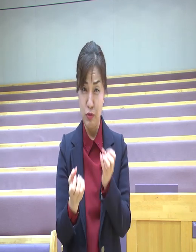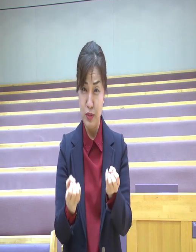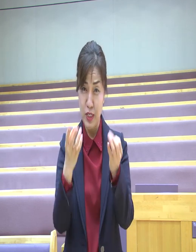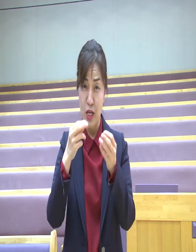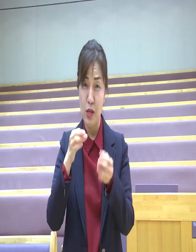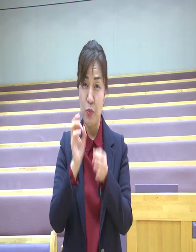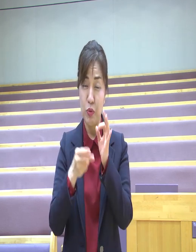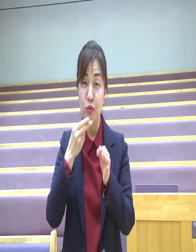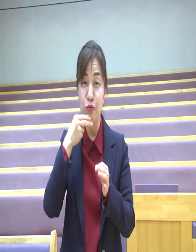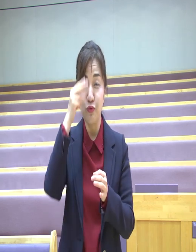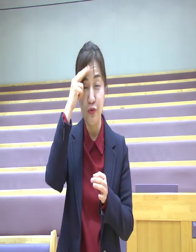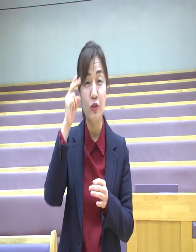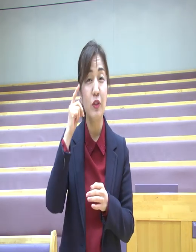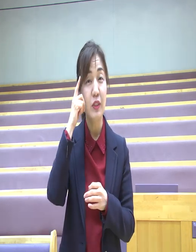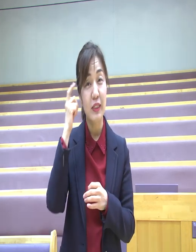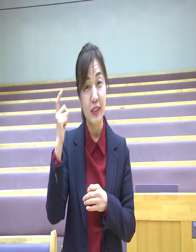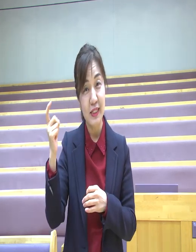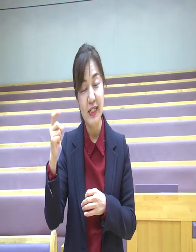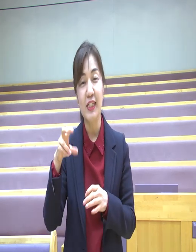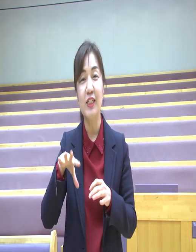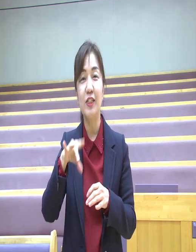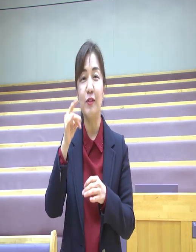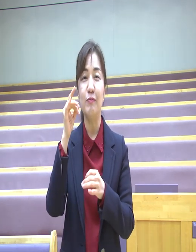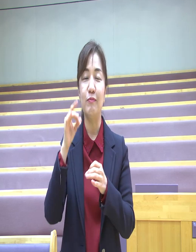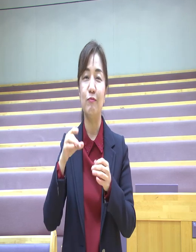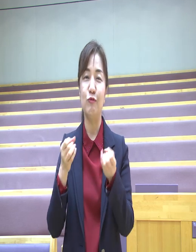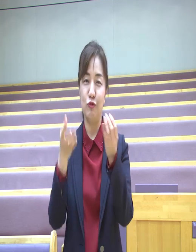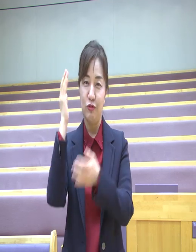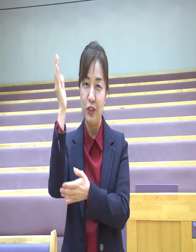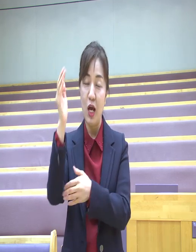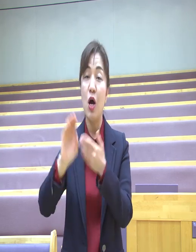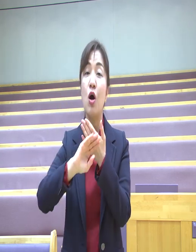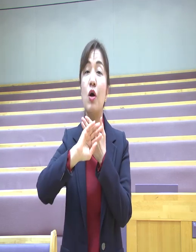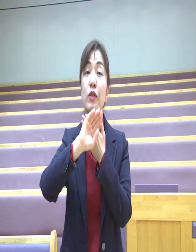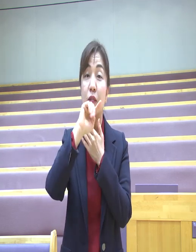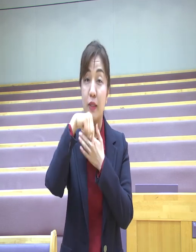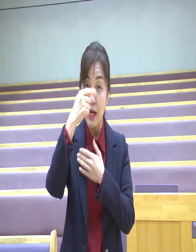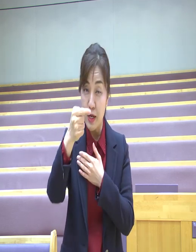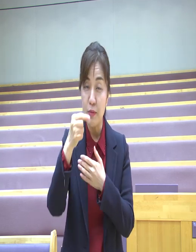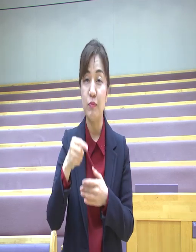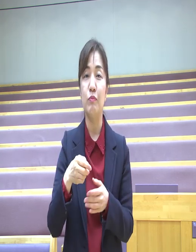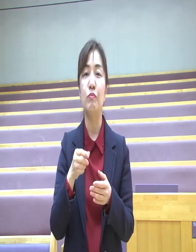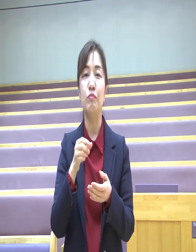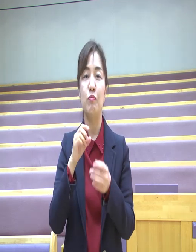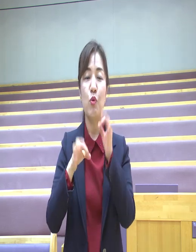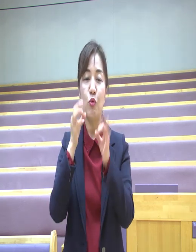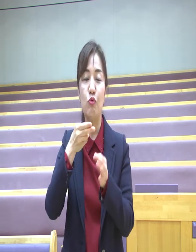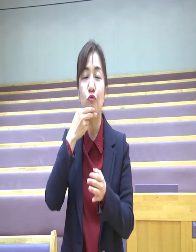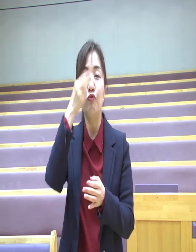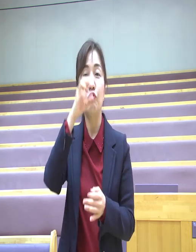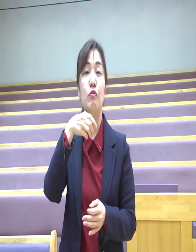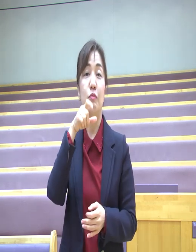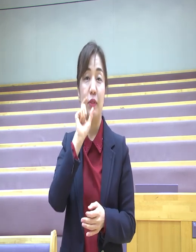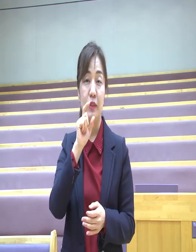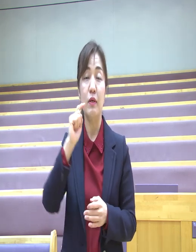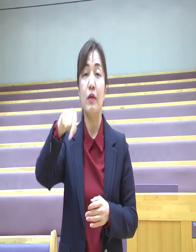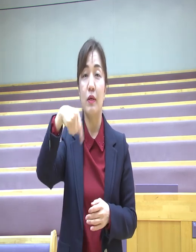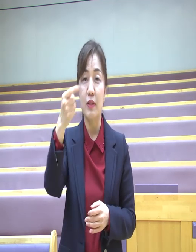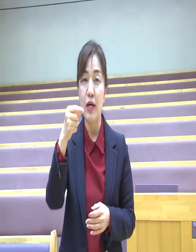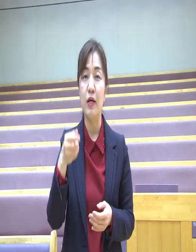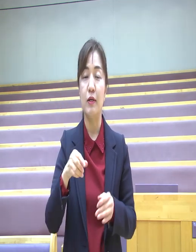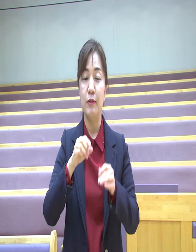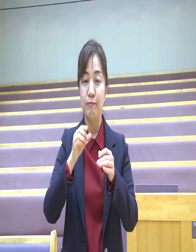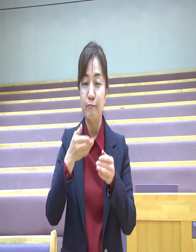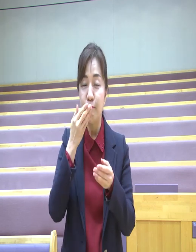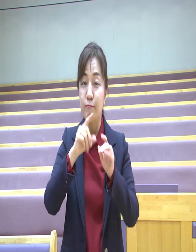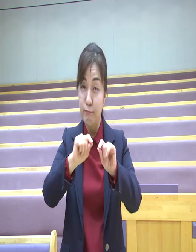유월절과 포도주를 기리는 축사가 처음 있고 난 후에 이어서 첫 번째 포도주 잔을 마십니다. 그리고